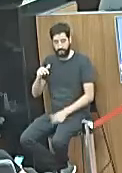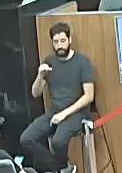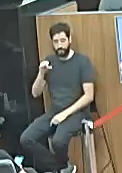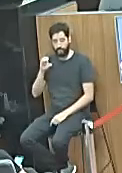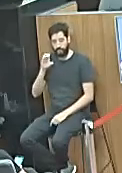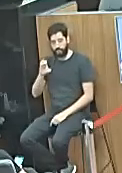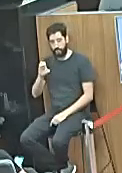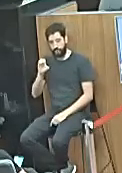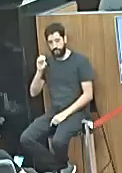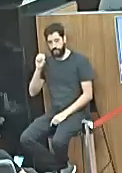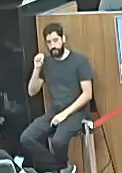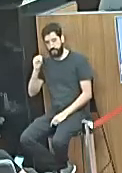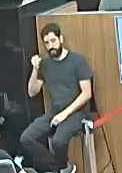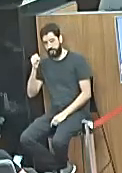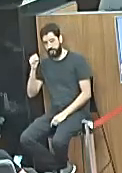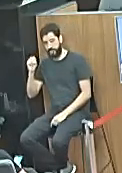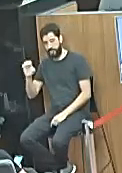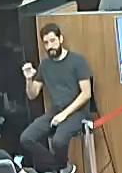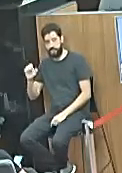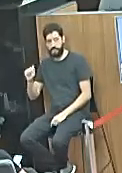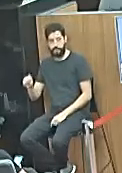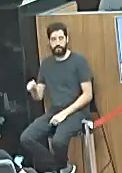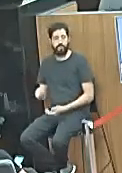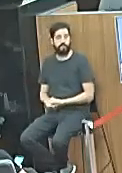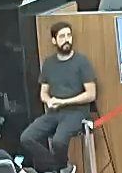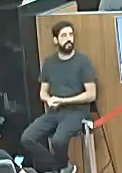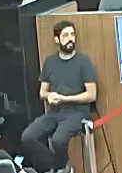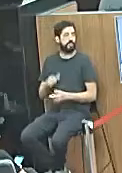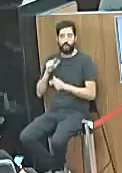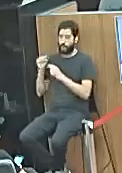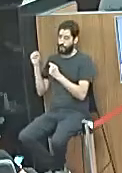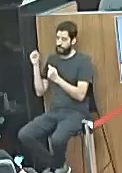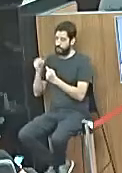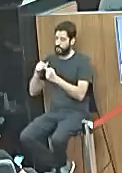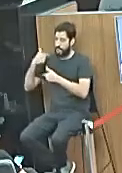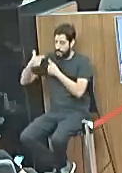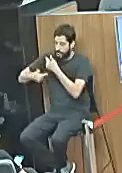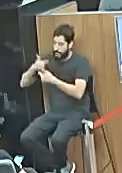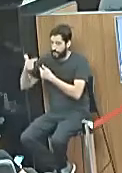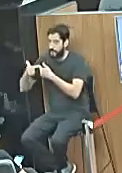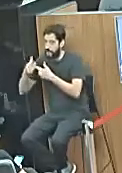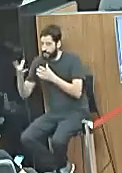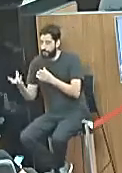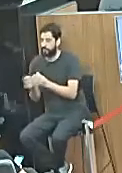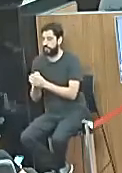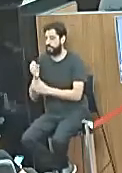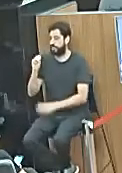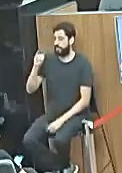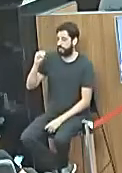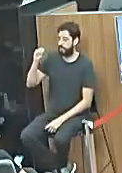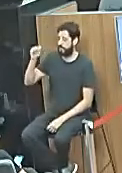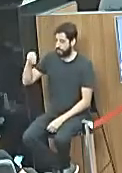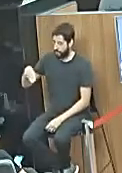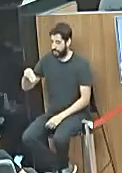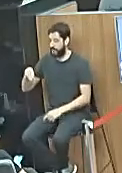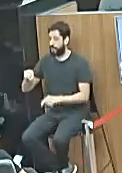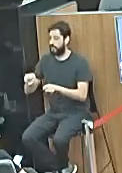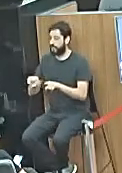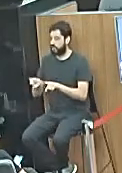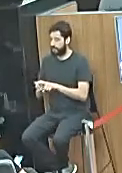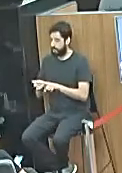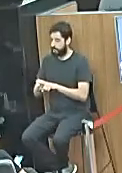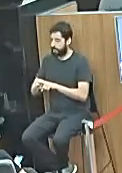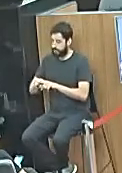segurança alimentar nos municípios com o objetivo de trabalhar a adesão ao cisam ea elaboração e monitoramento